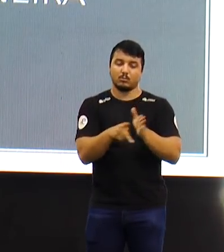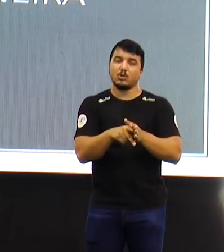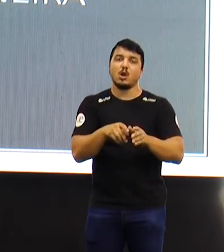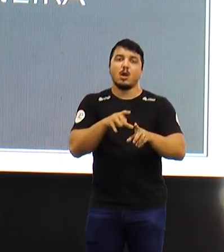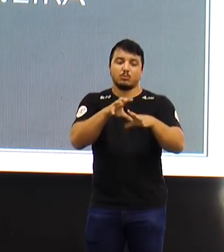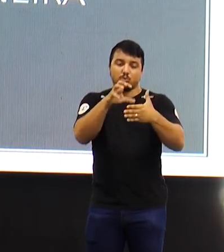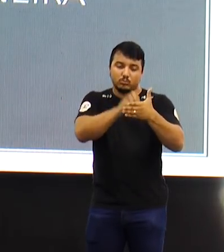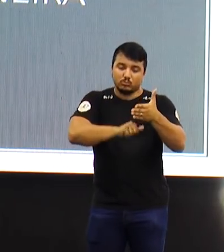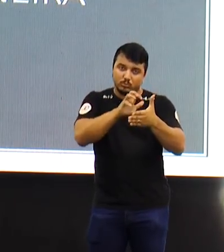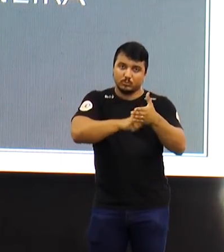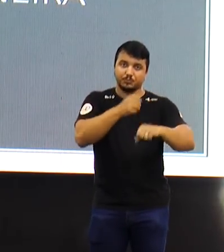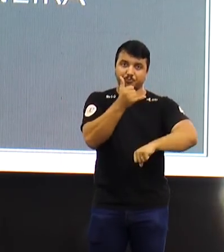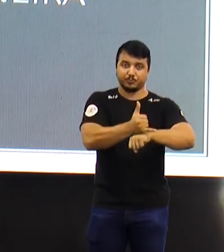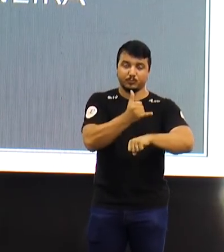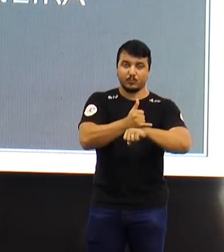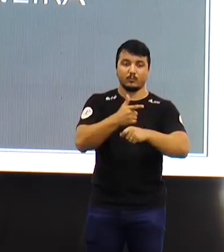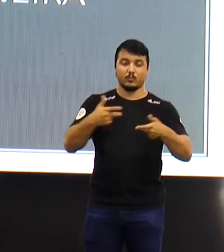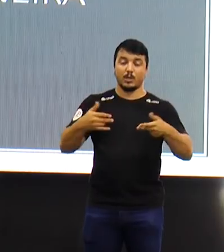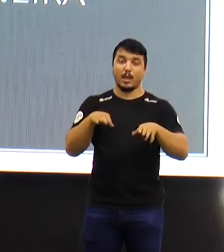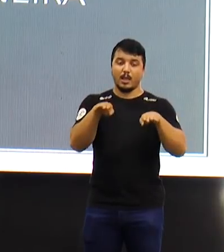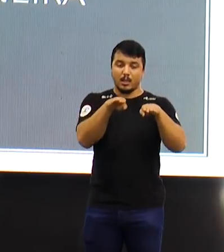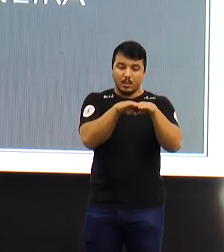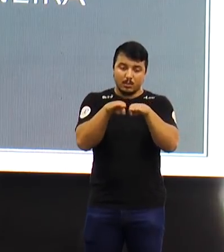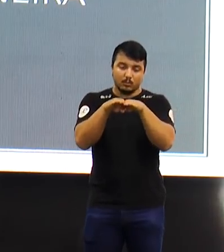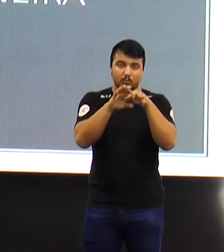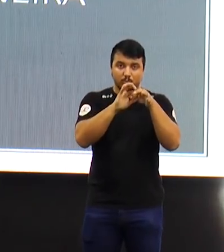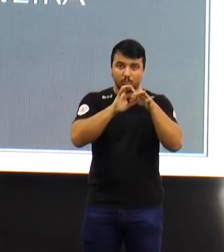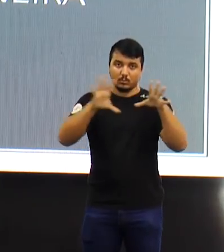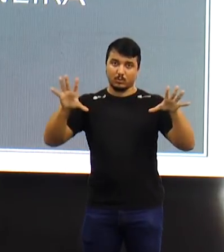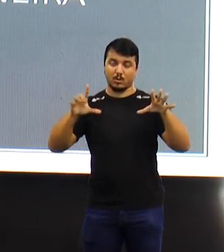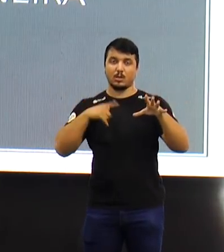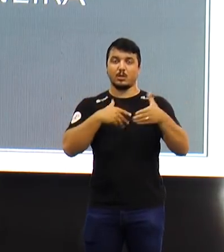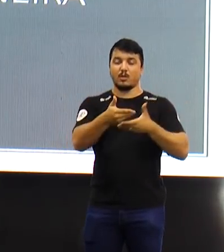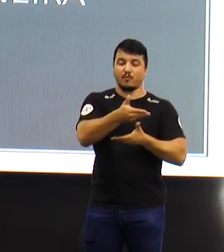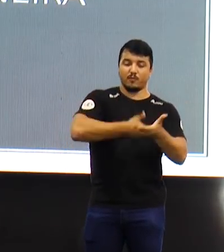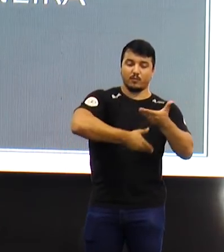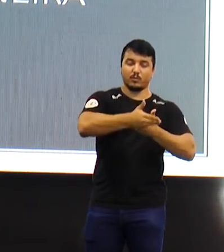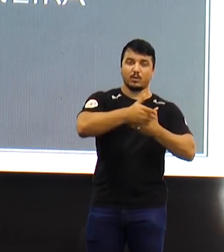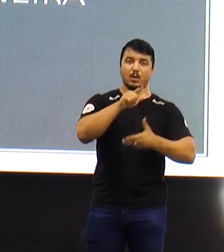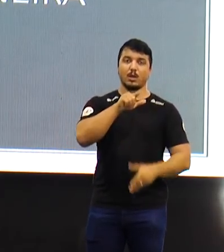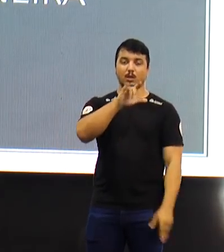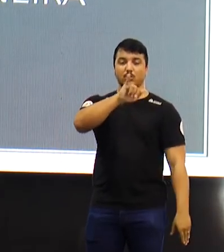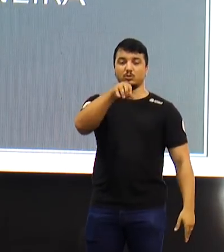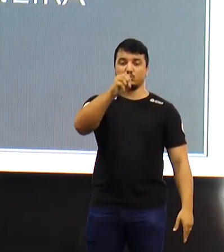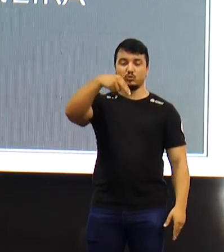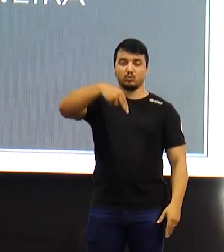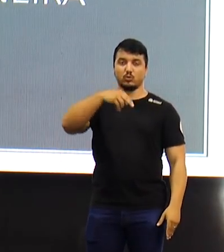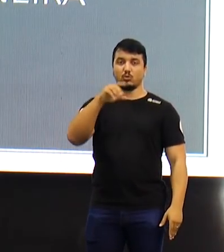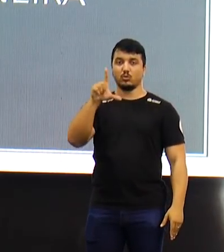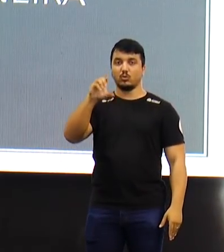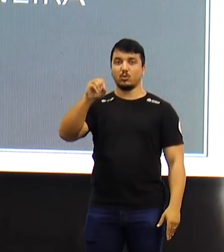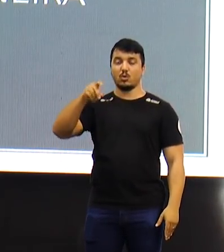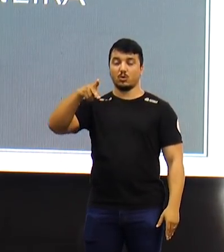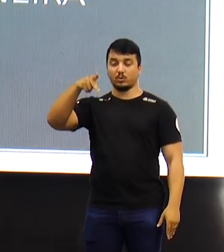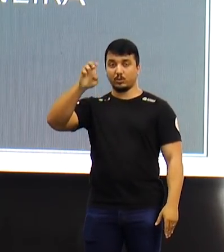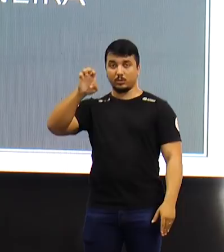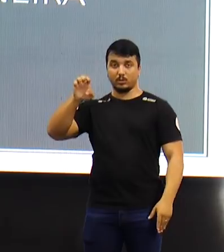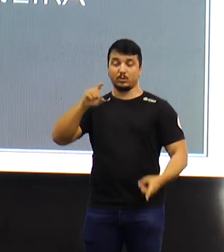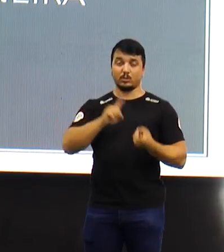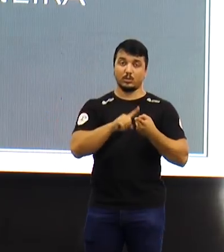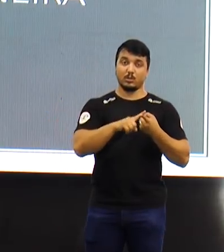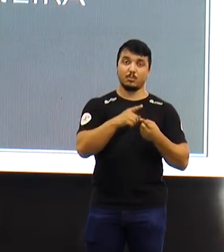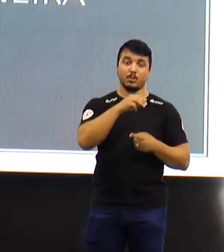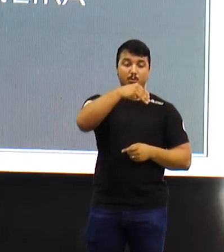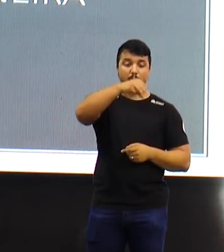de liberdade e de fraternidade, preconizados por John Locke, por Montesquieu,